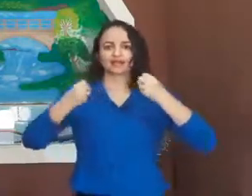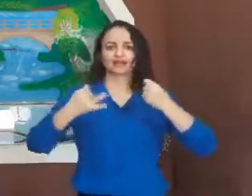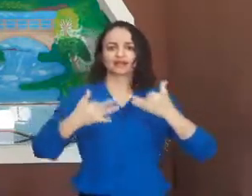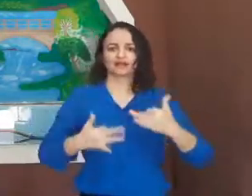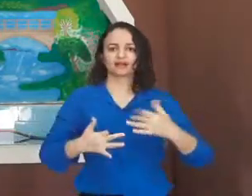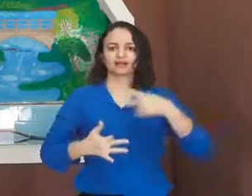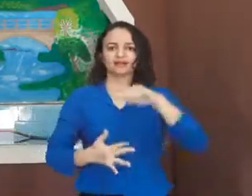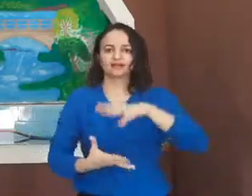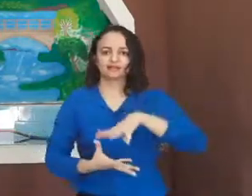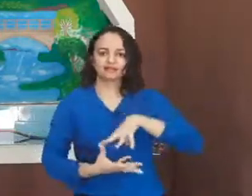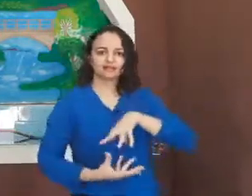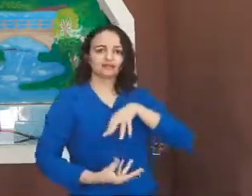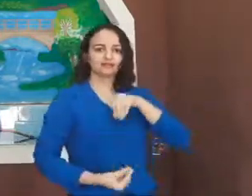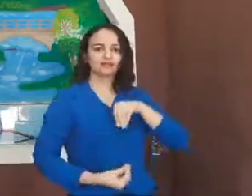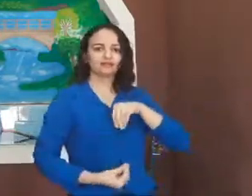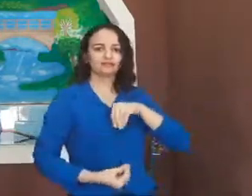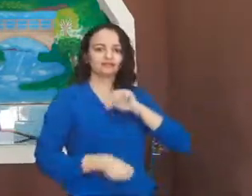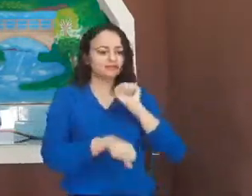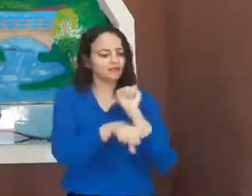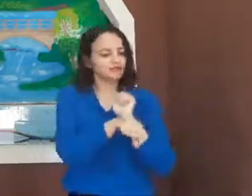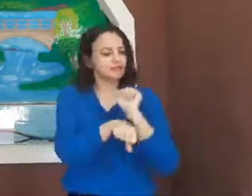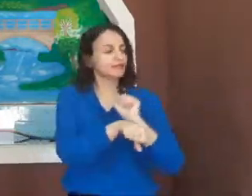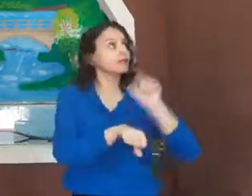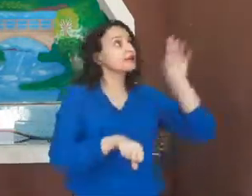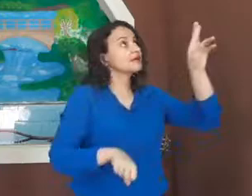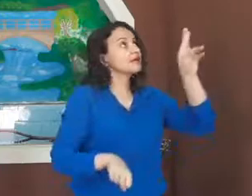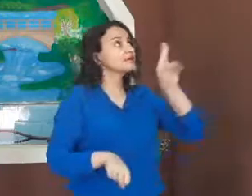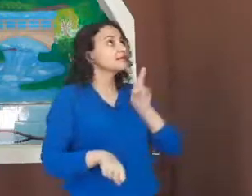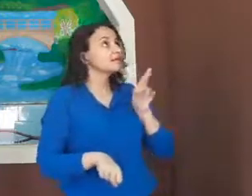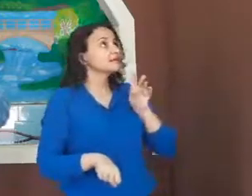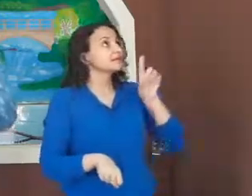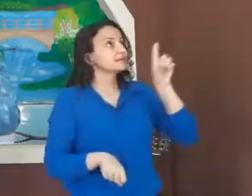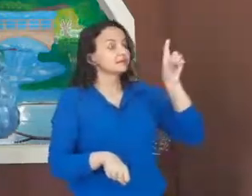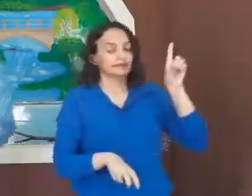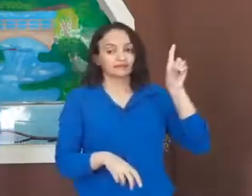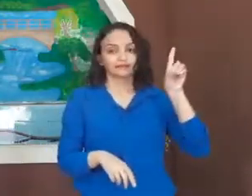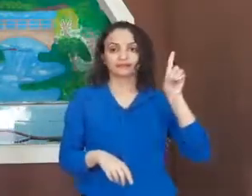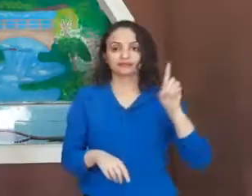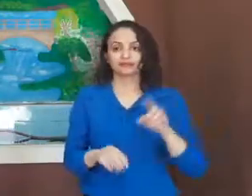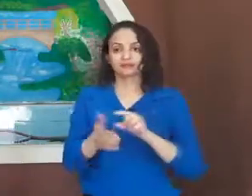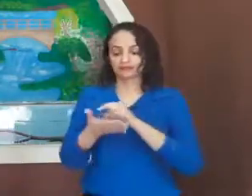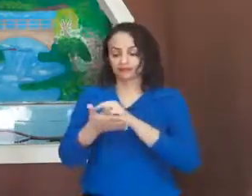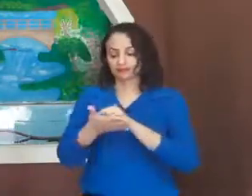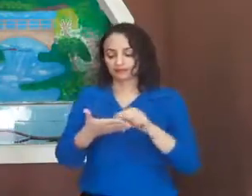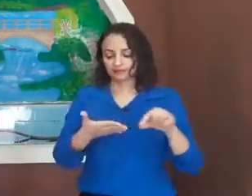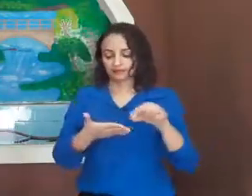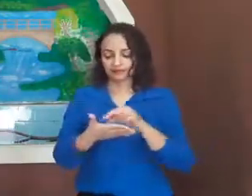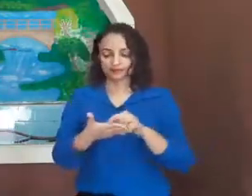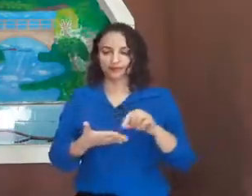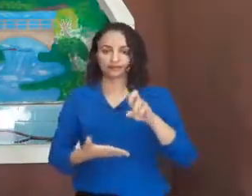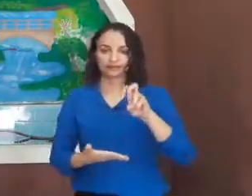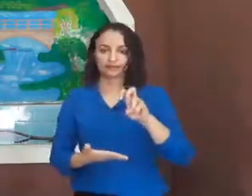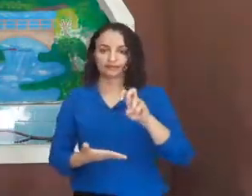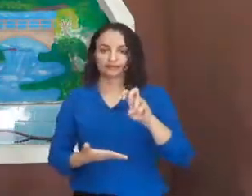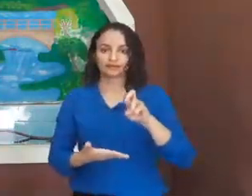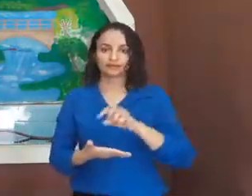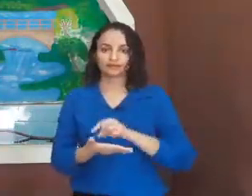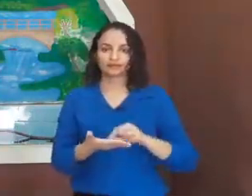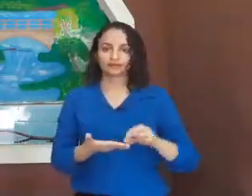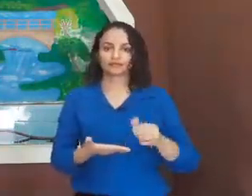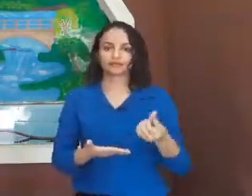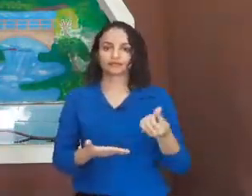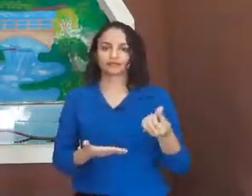sua alma espera pela resposta de Deus. No versículo 5 e